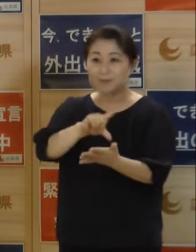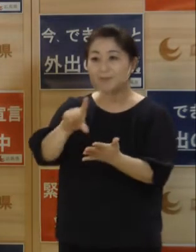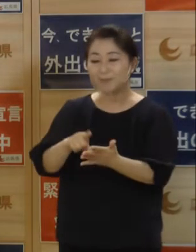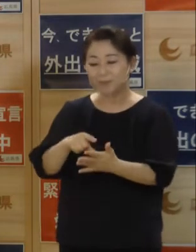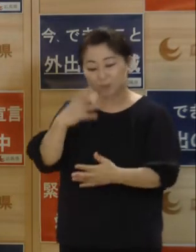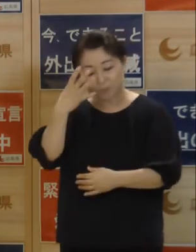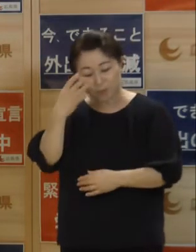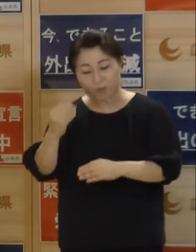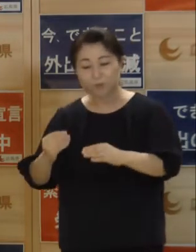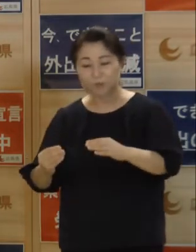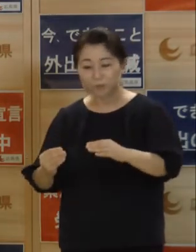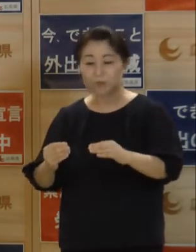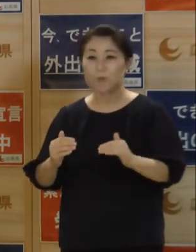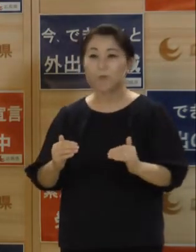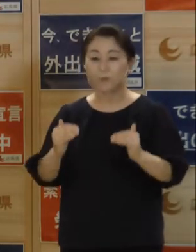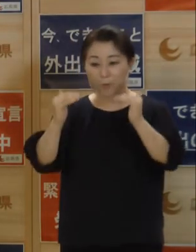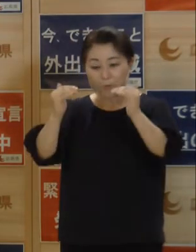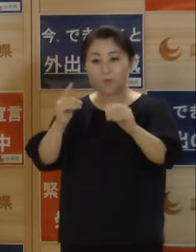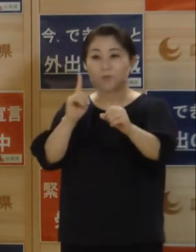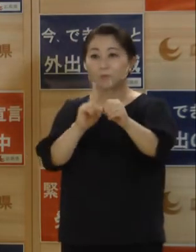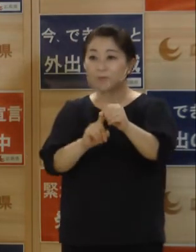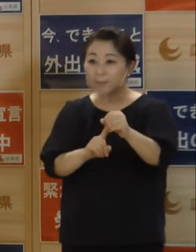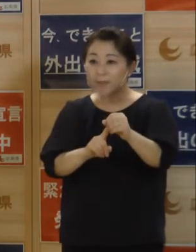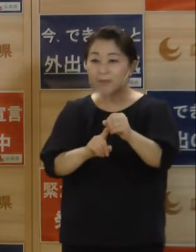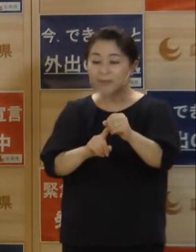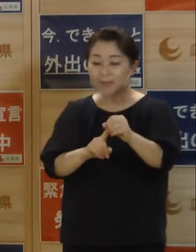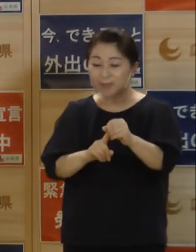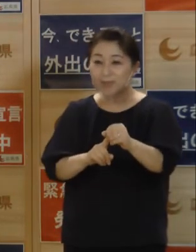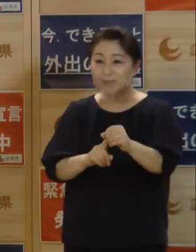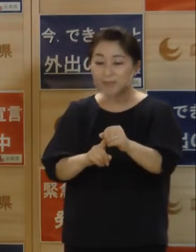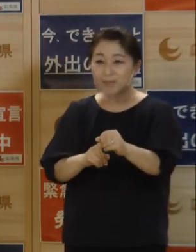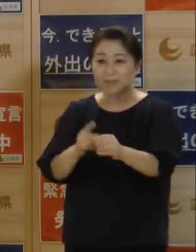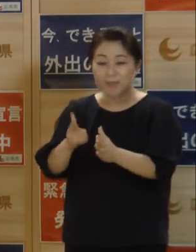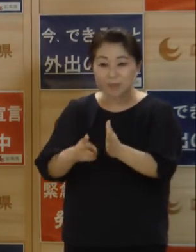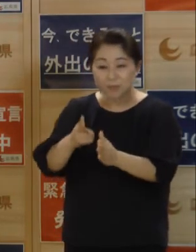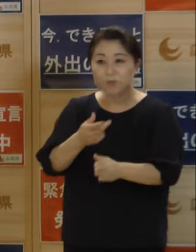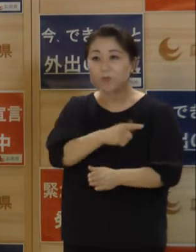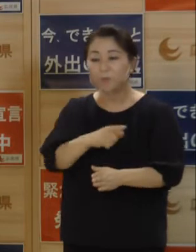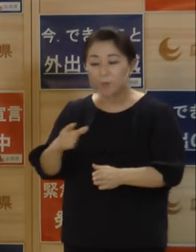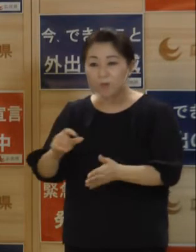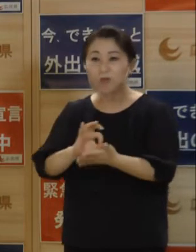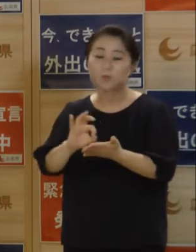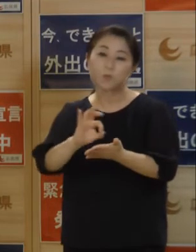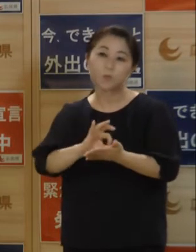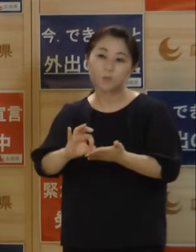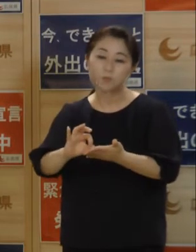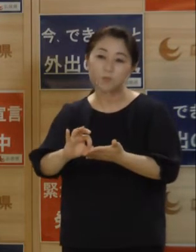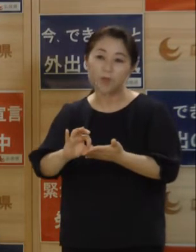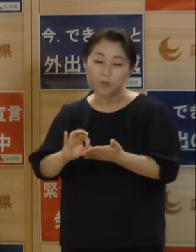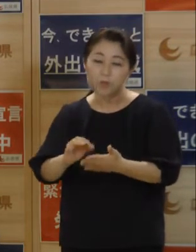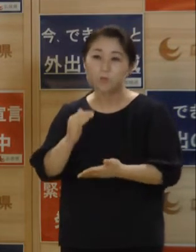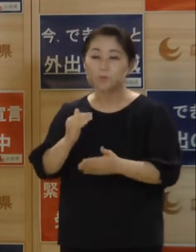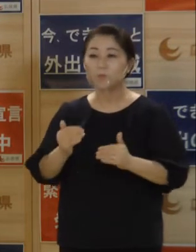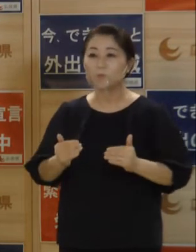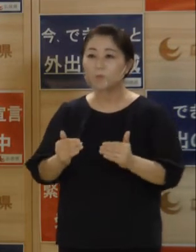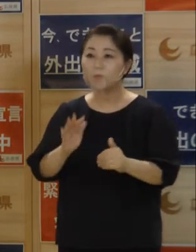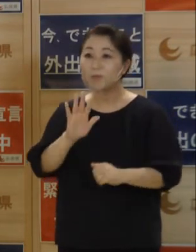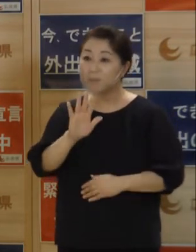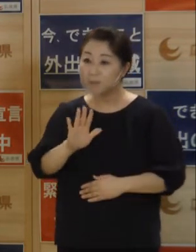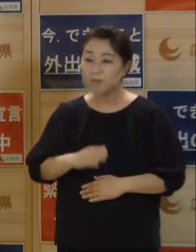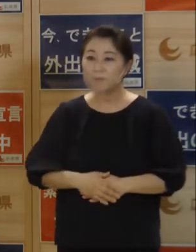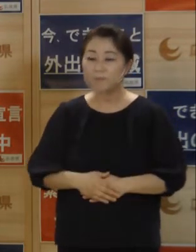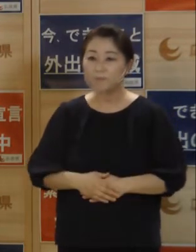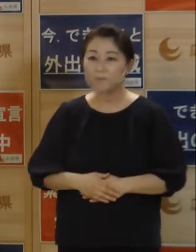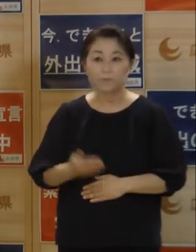のためにこう鉄道を活用するというですね、そういった事業を進めてきているところですし、あの先般もあの